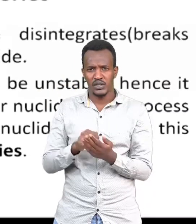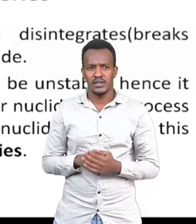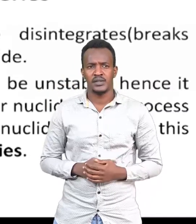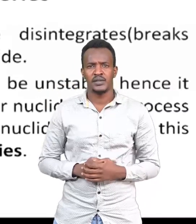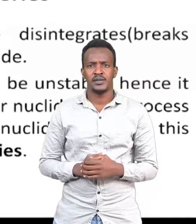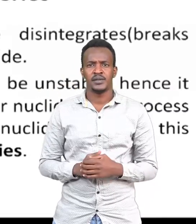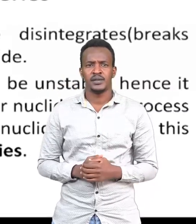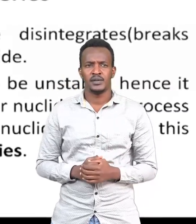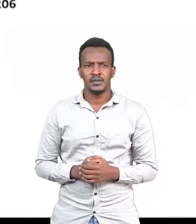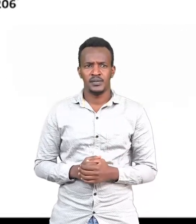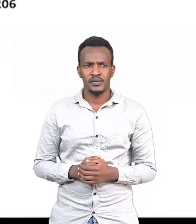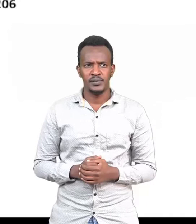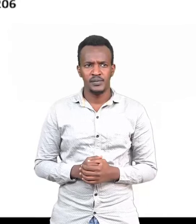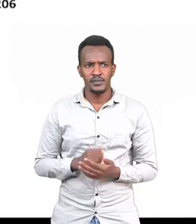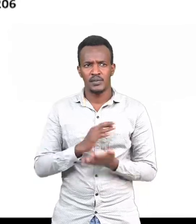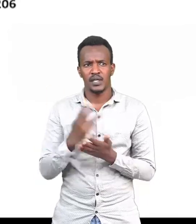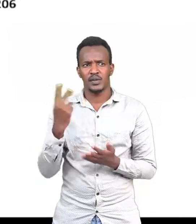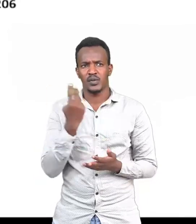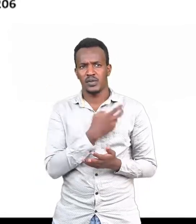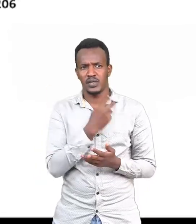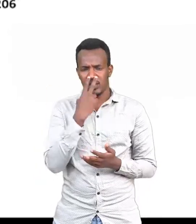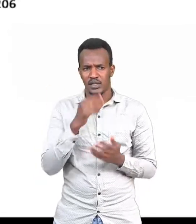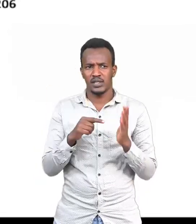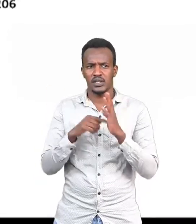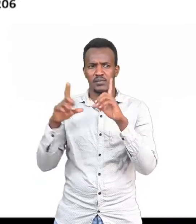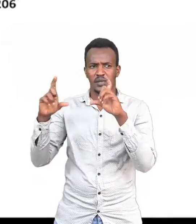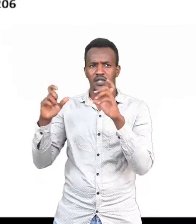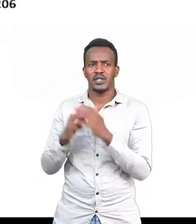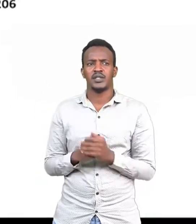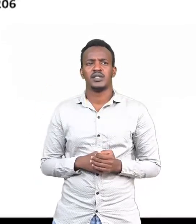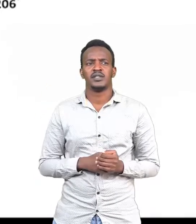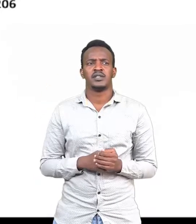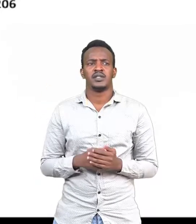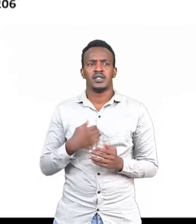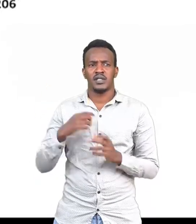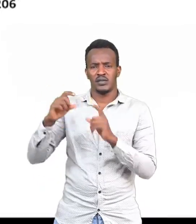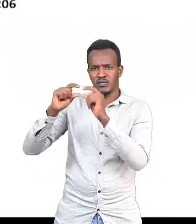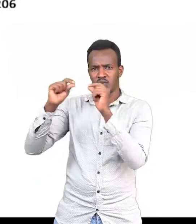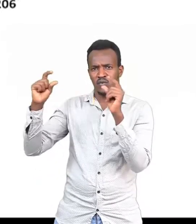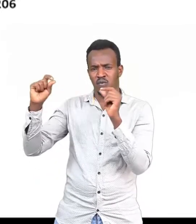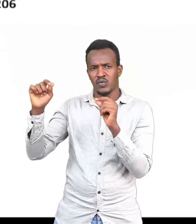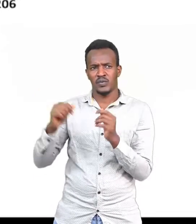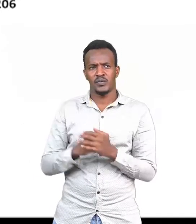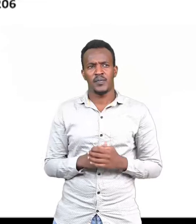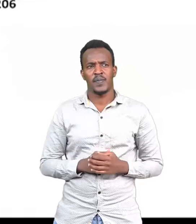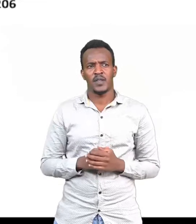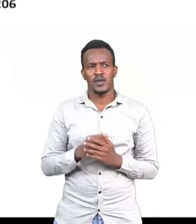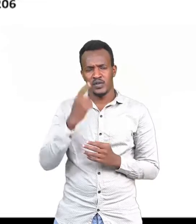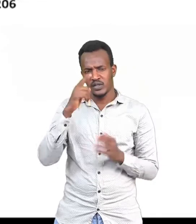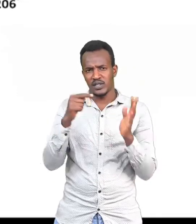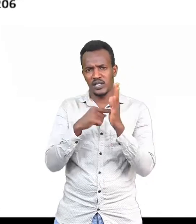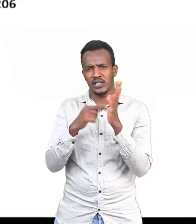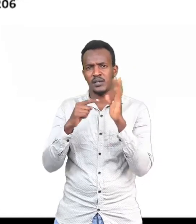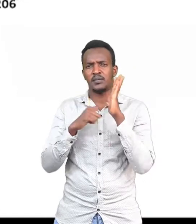seriouska. Bal hadda qaybta markaasi aan eegno sawirkan dheer marka qaybtan dheer halkay noo taal equation-iska. Tusaalahani waxa